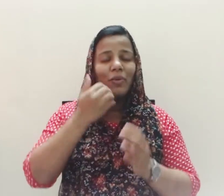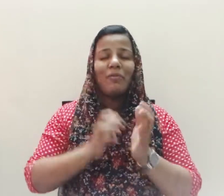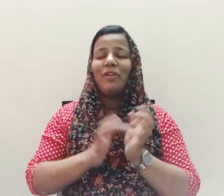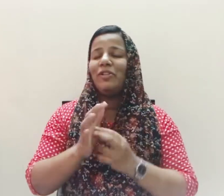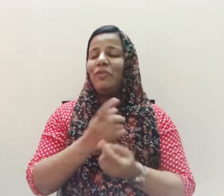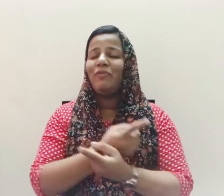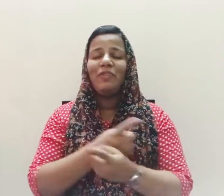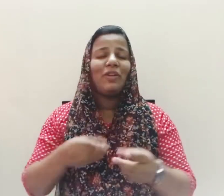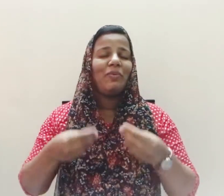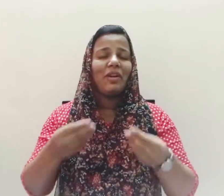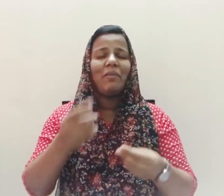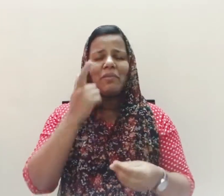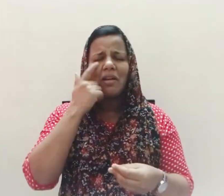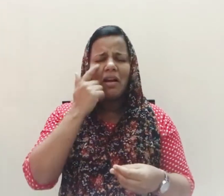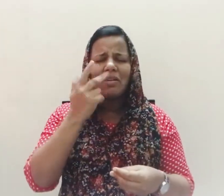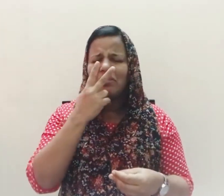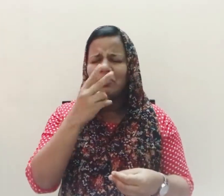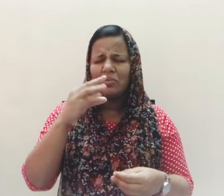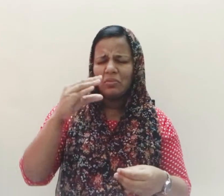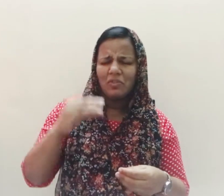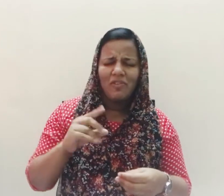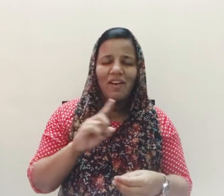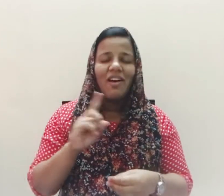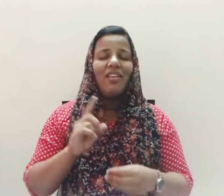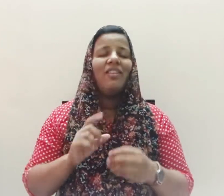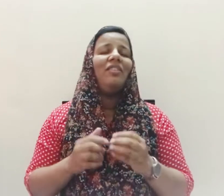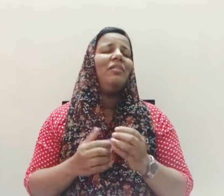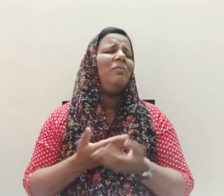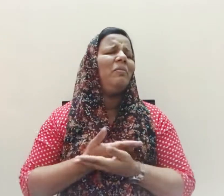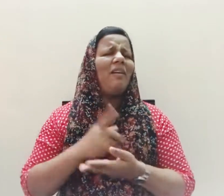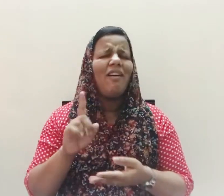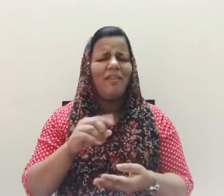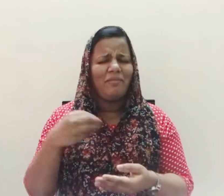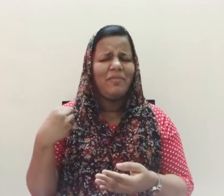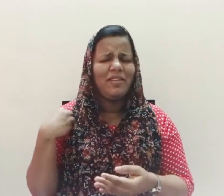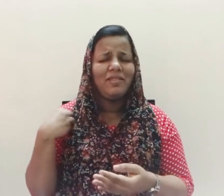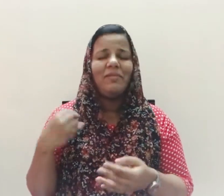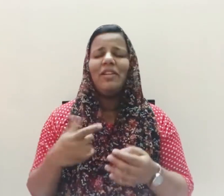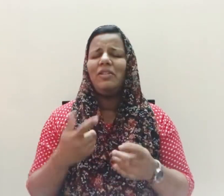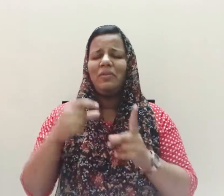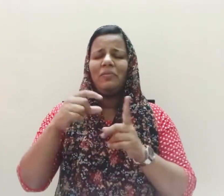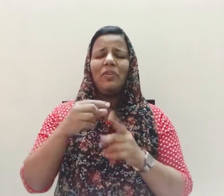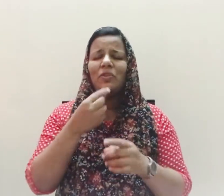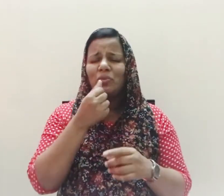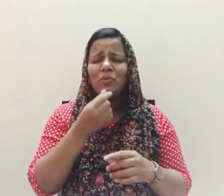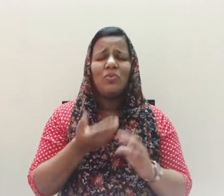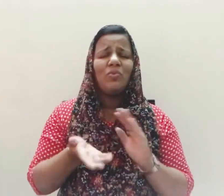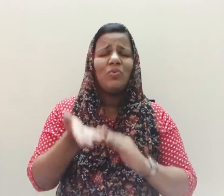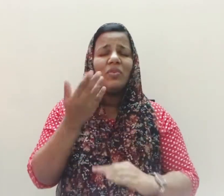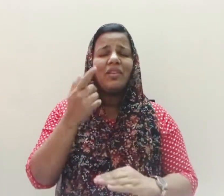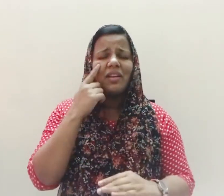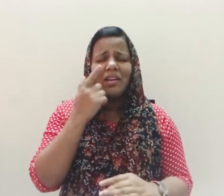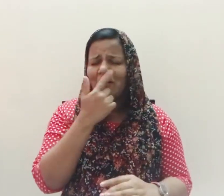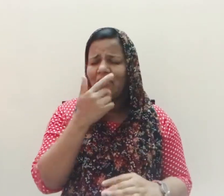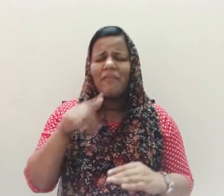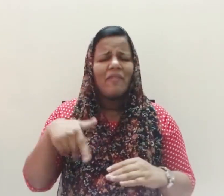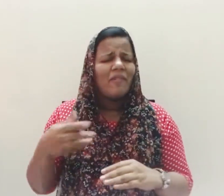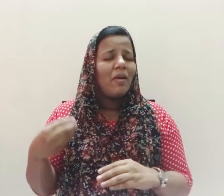വിടുവിക്കുന്നതിന് സ്തോത്രം. പ്രത്യേകിച്ച് കണ്ണിന് കാഴ്ച നഷ്ടപ്പെട്ടുകൊണ്ടിരിക്കുന്ന പ്രിയപ്പെട്ടവർക്ക് വേണ്ടി പ്രാർത്ഥിക്കുന്നു. ഡയബറ്റീസ് കാരണത്താലും ആമേൻ, അങ്ങനെ പലവിധ ആമേൻ